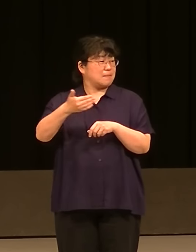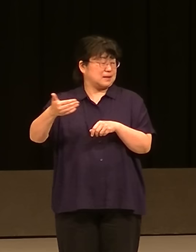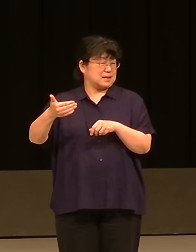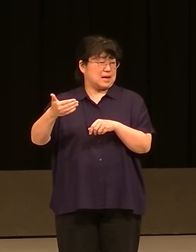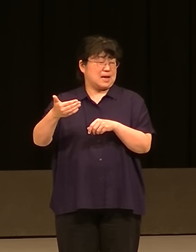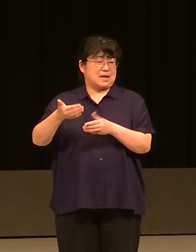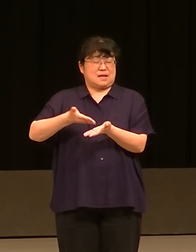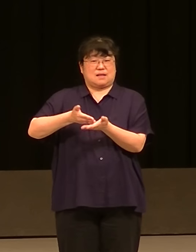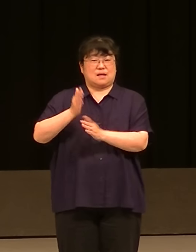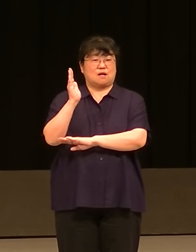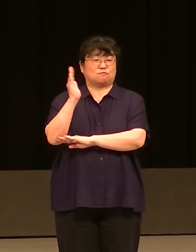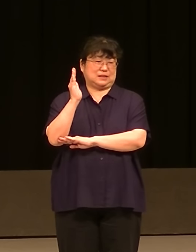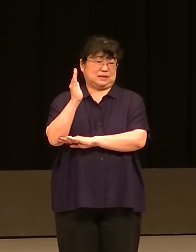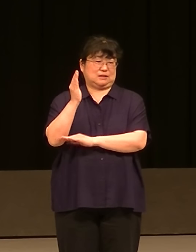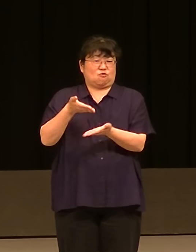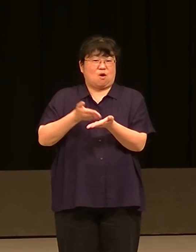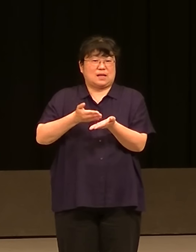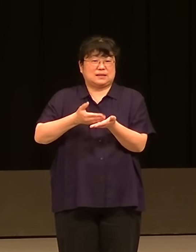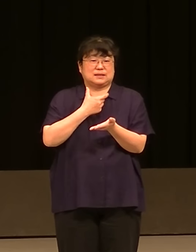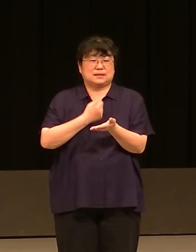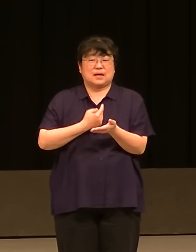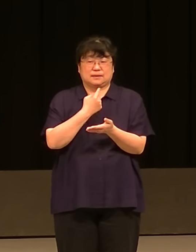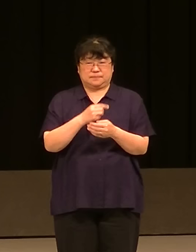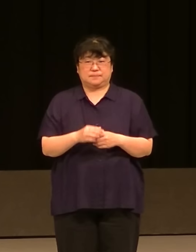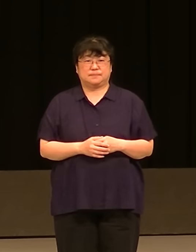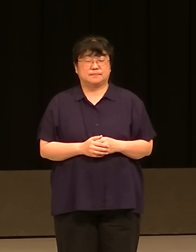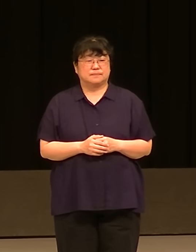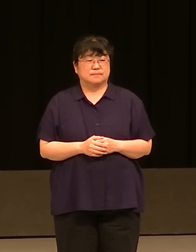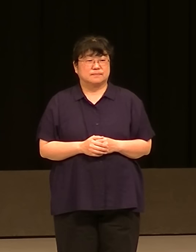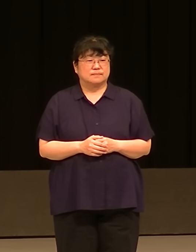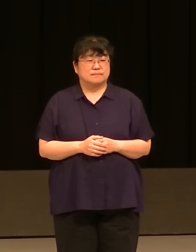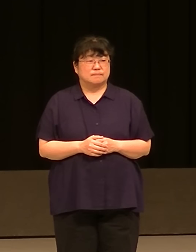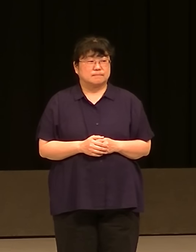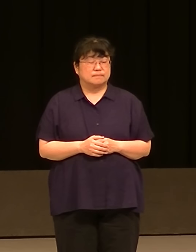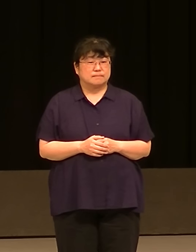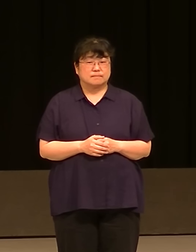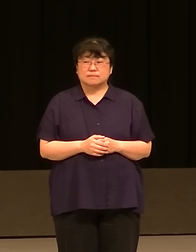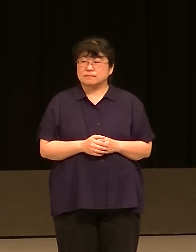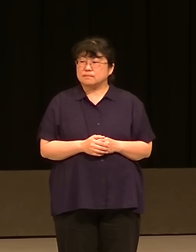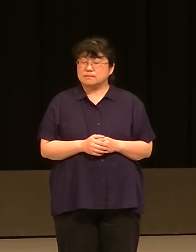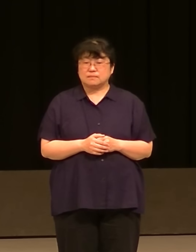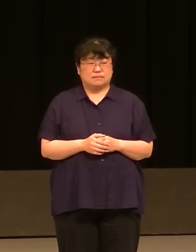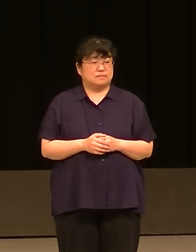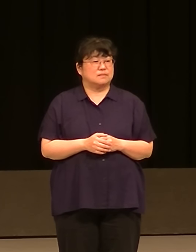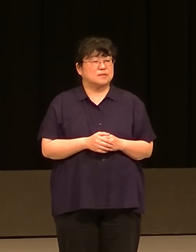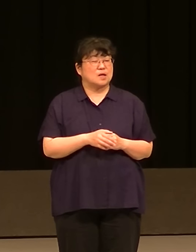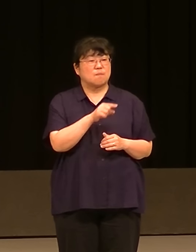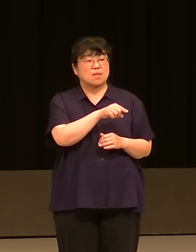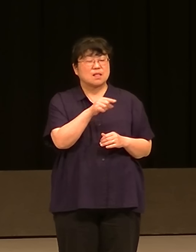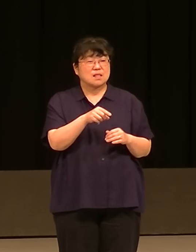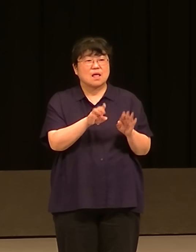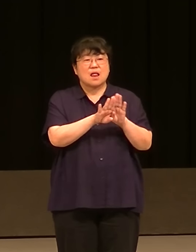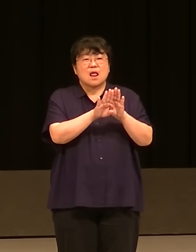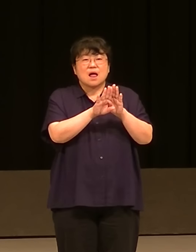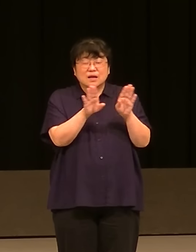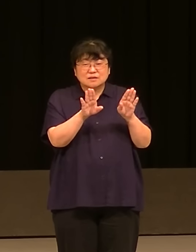ピーチの話をちょっとさせていただければというふうに思います。そこからある意味では全てが始まっ